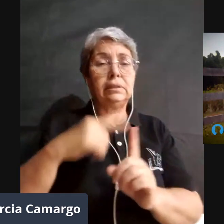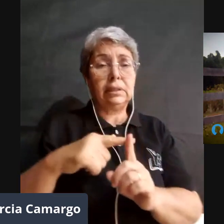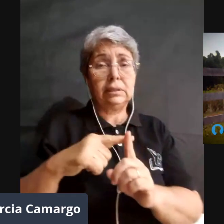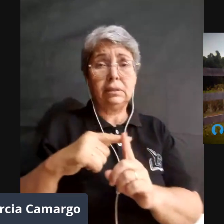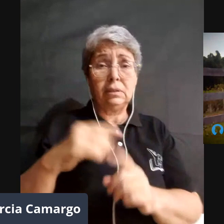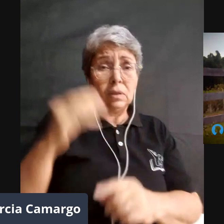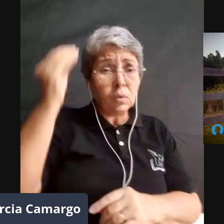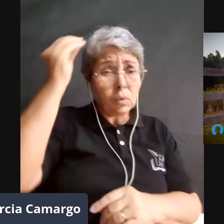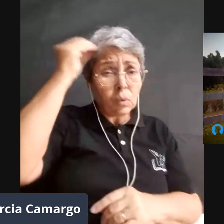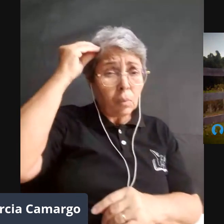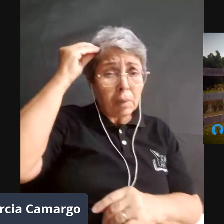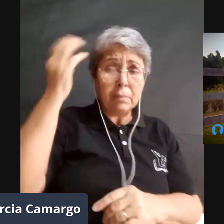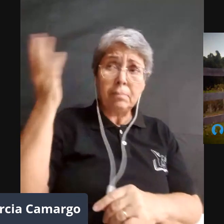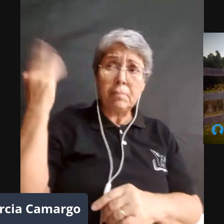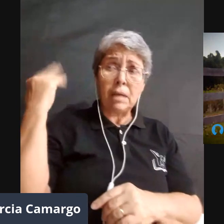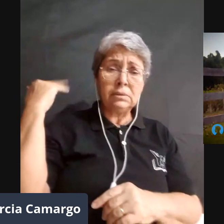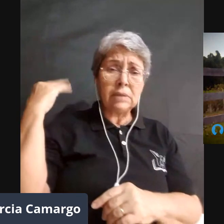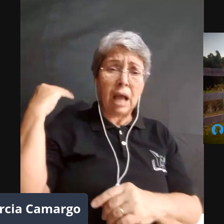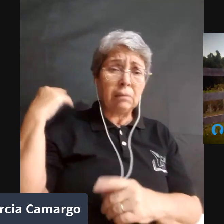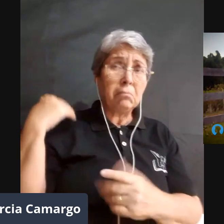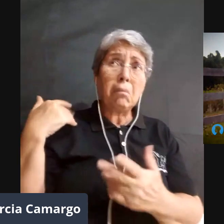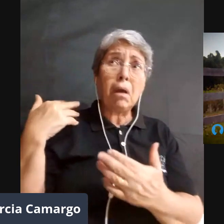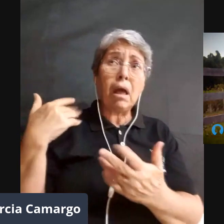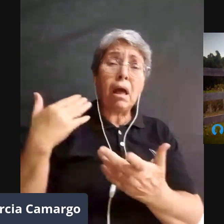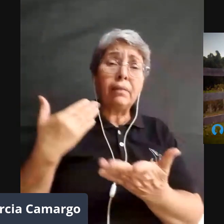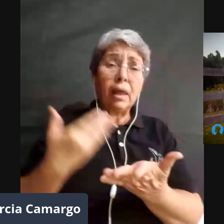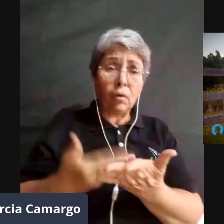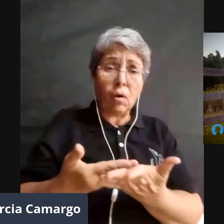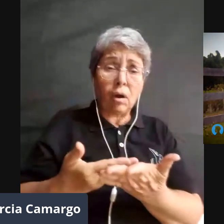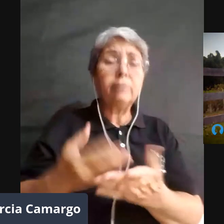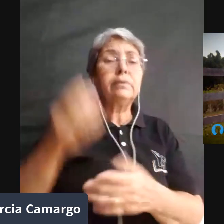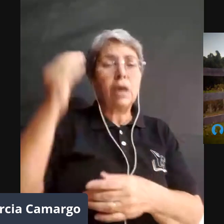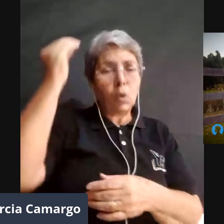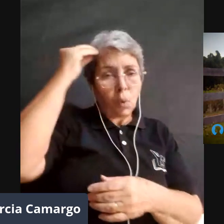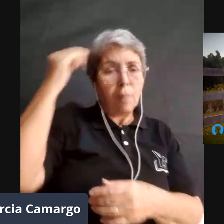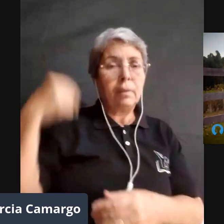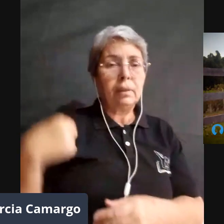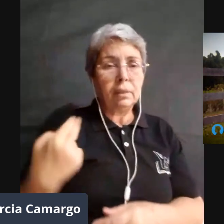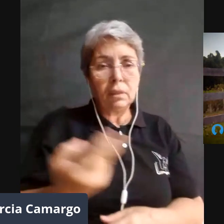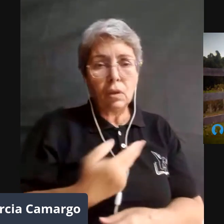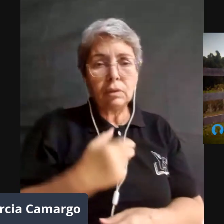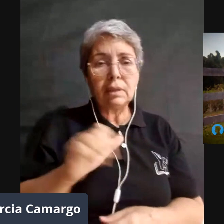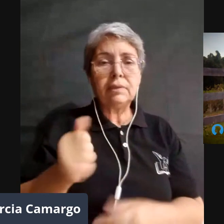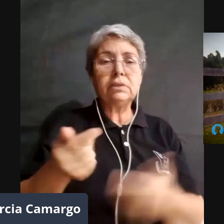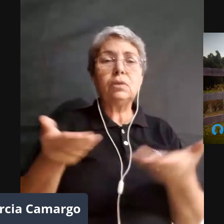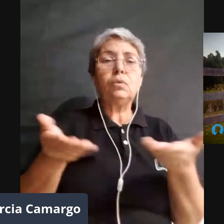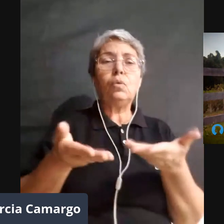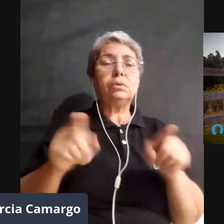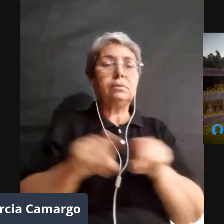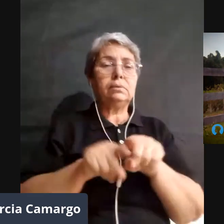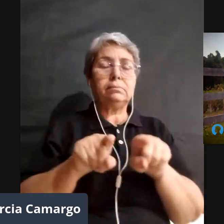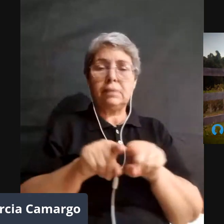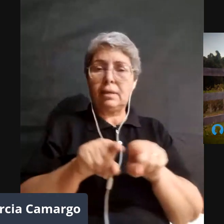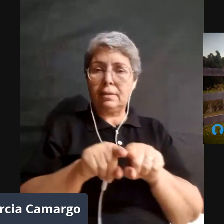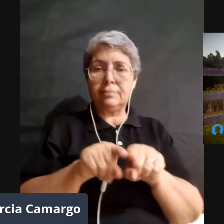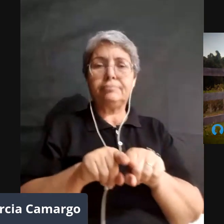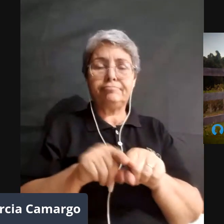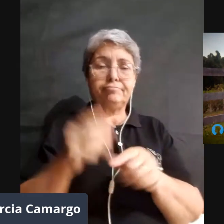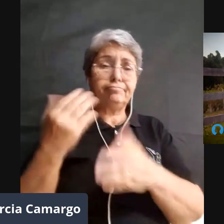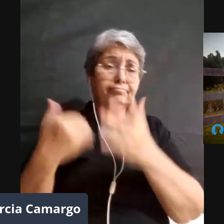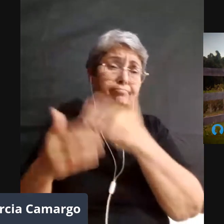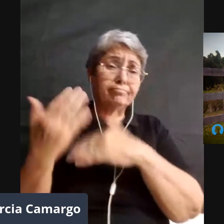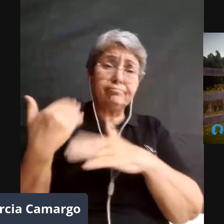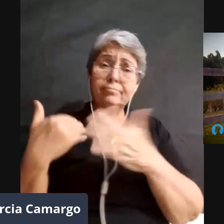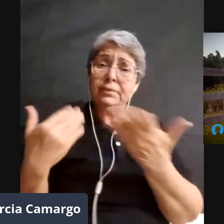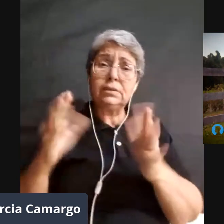verdadeiramente sobre nós. Nós estamos sendo tão verdadeiramente provados quanto os nossos pais o foram quando eles ouviram